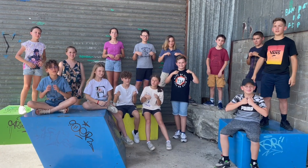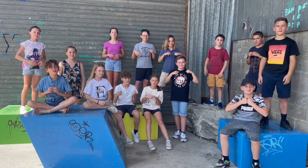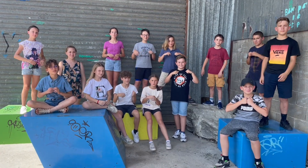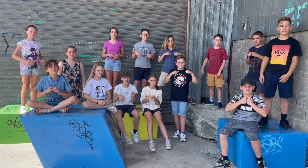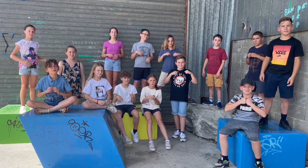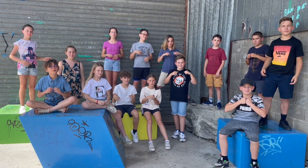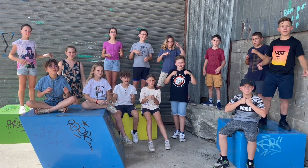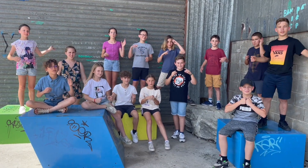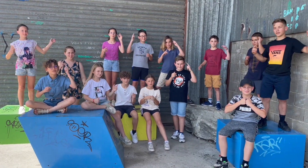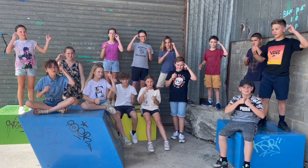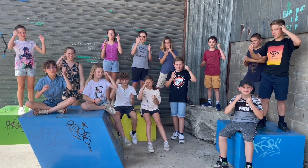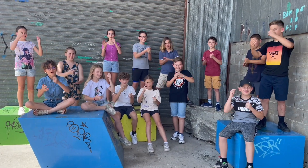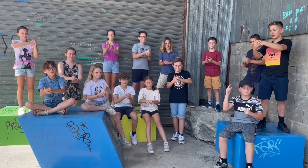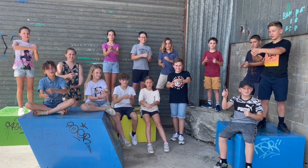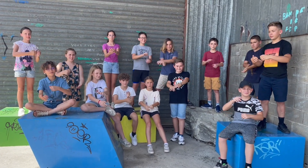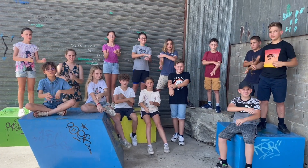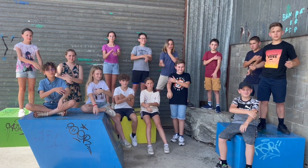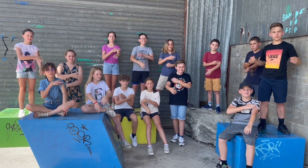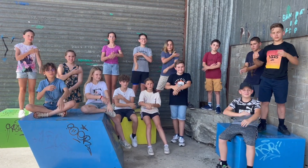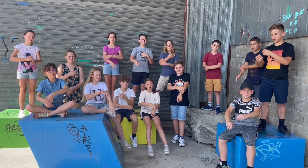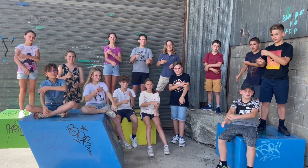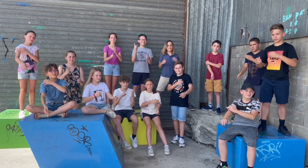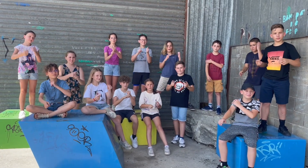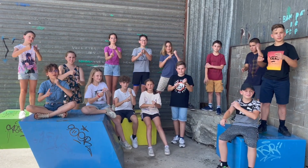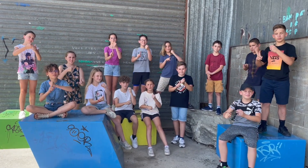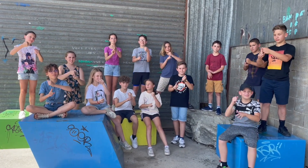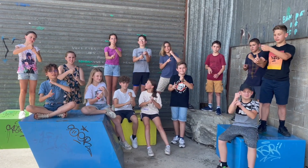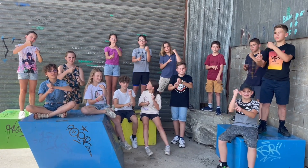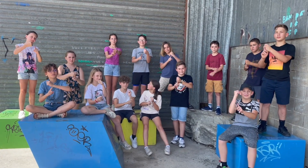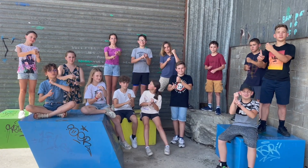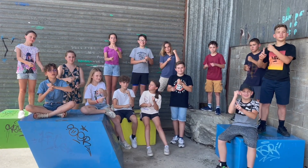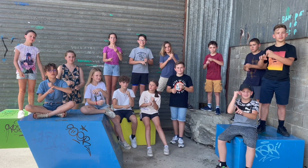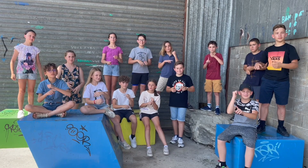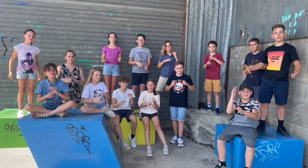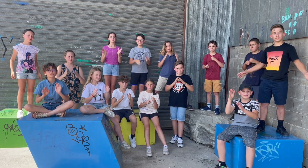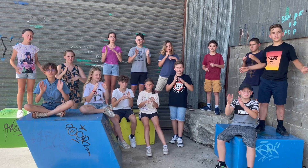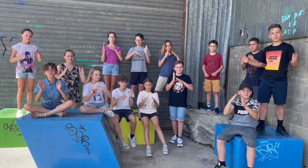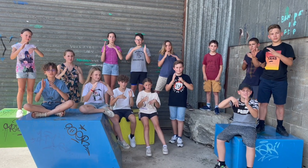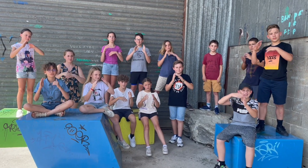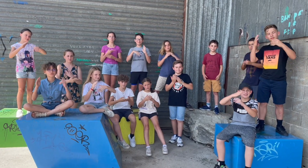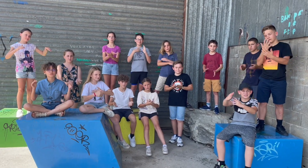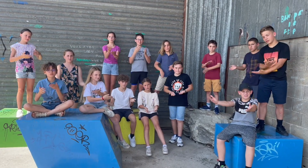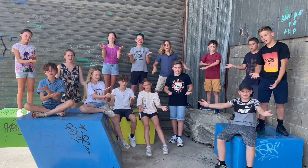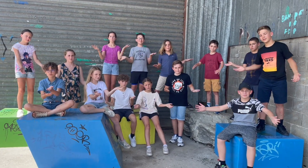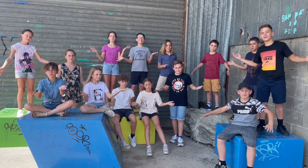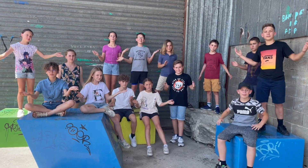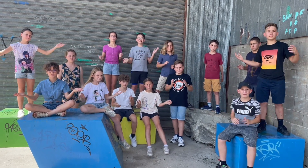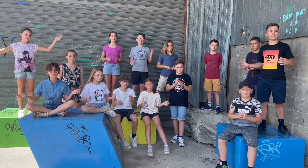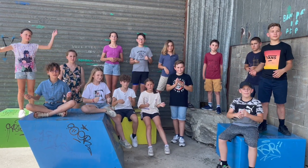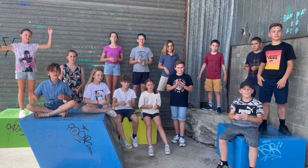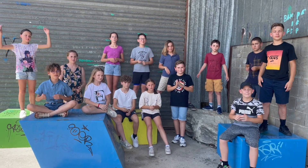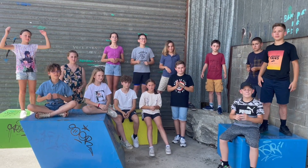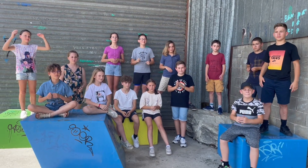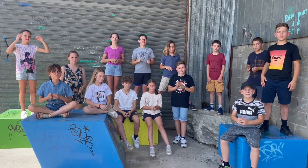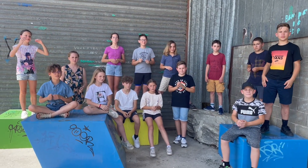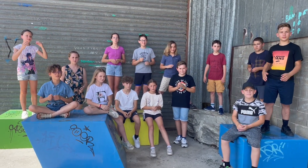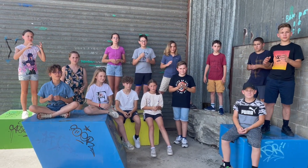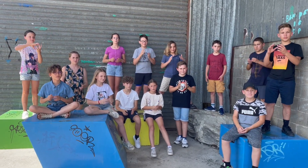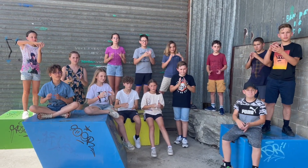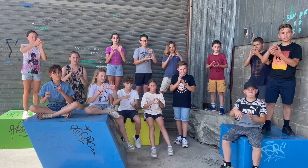sont pour. Qui y croient jusqu'au bout, qui se battent malgré tout. C'est juste une petite chanson, c'est juste une petite chanson. Qui